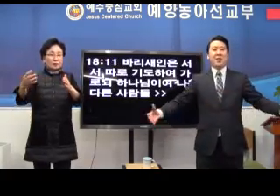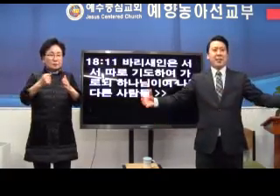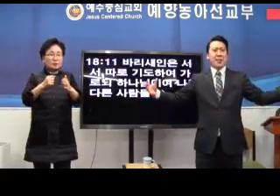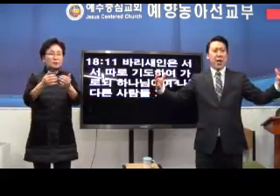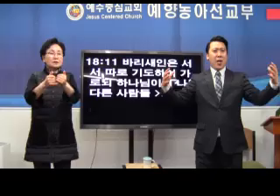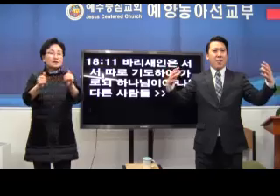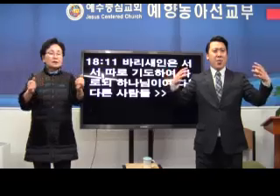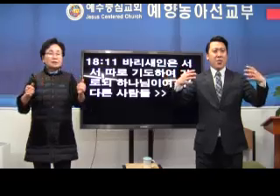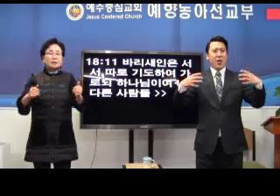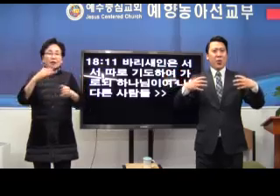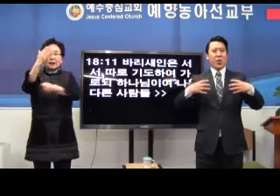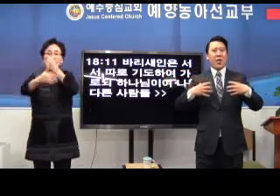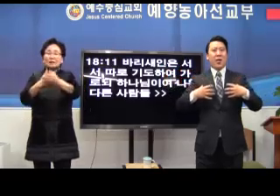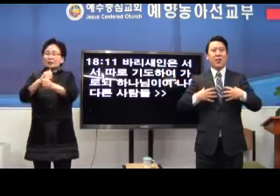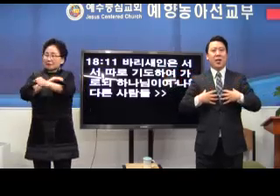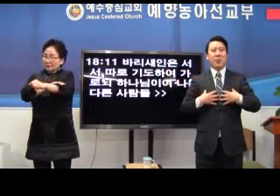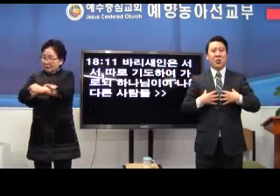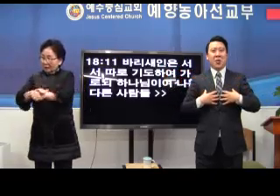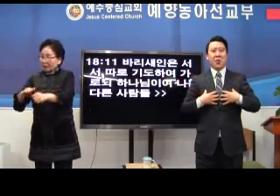하나님을 잘 믿는다고 생각하는 사람들이에요.